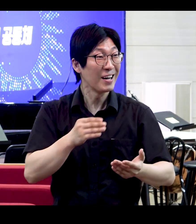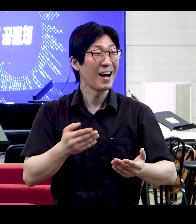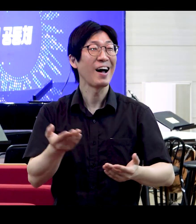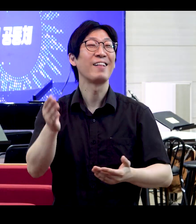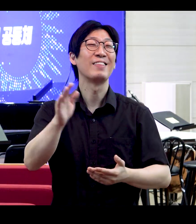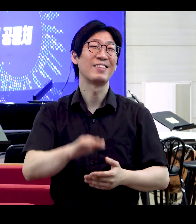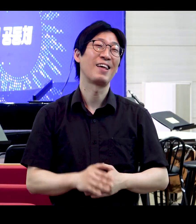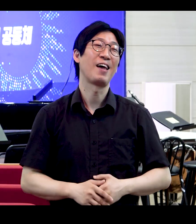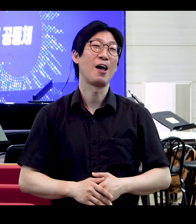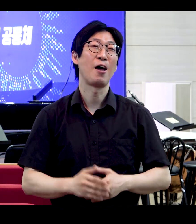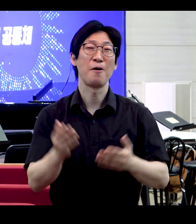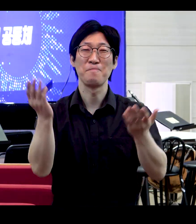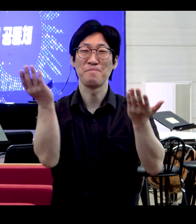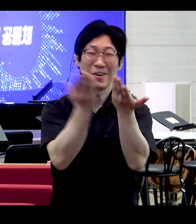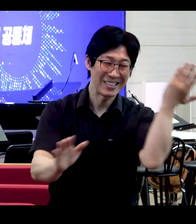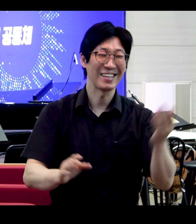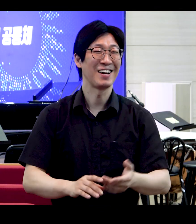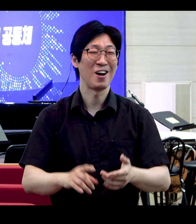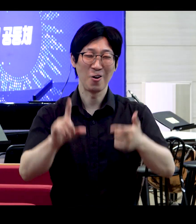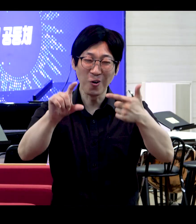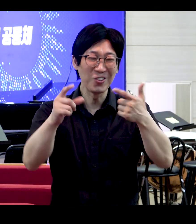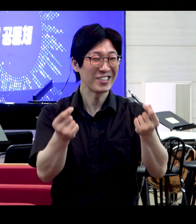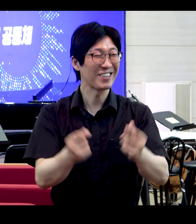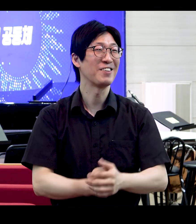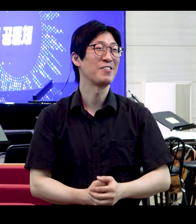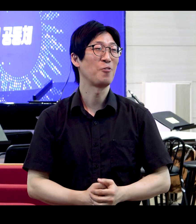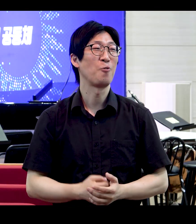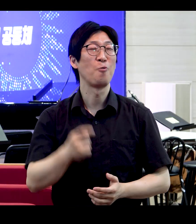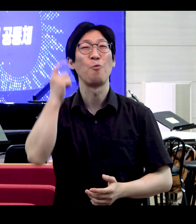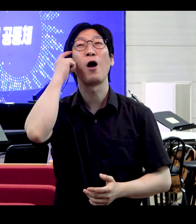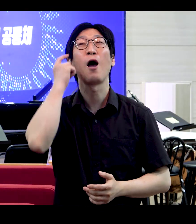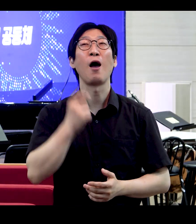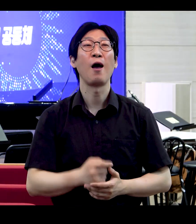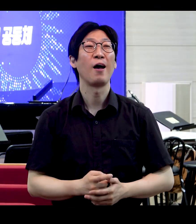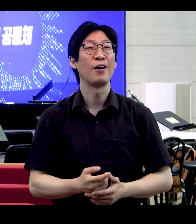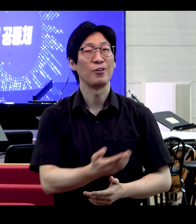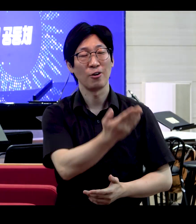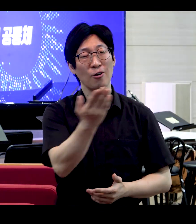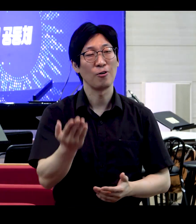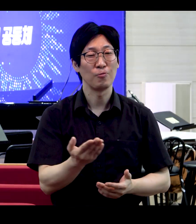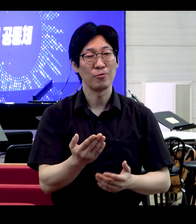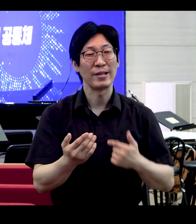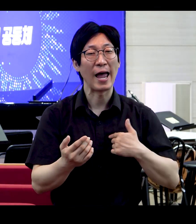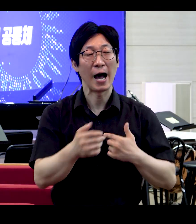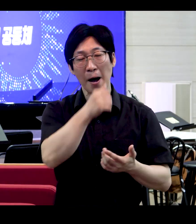거 아니에요? 그런데 너무 안 맞는 거예요. 왜?